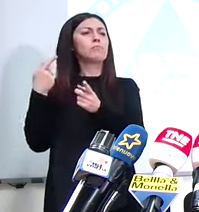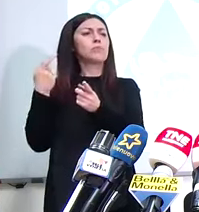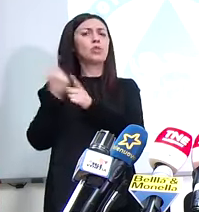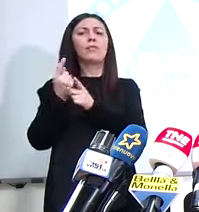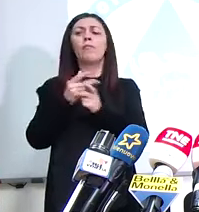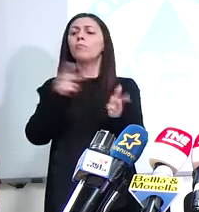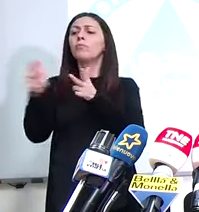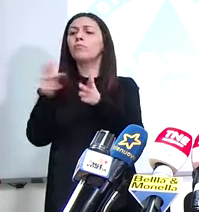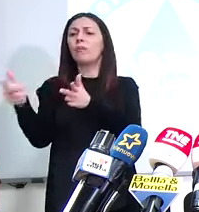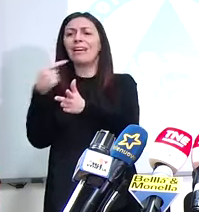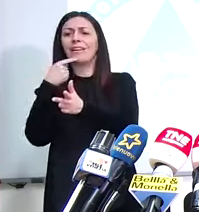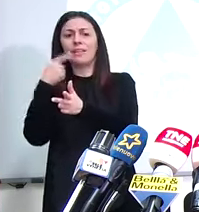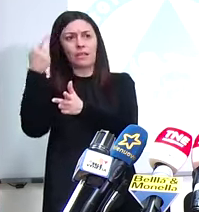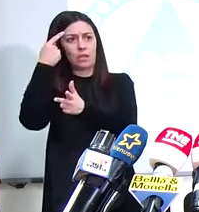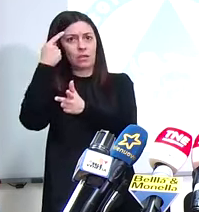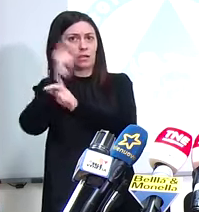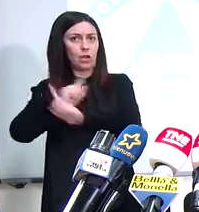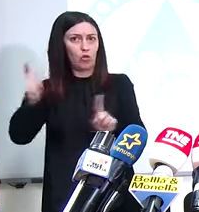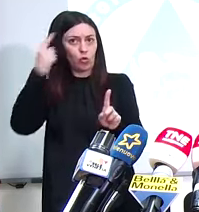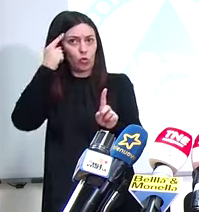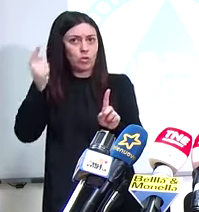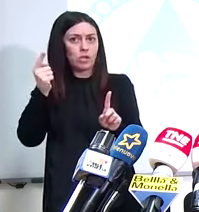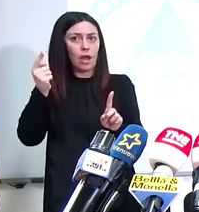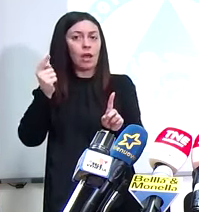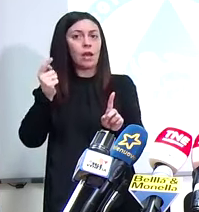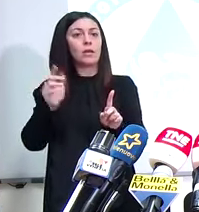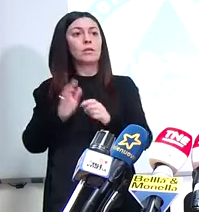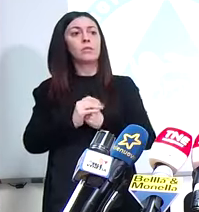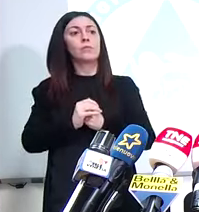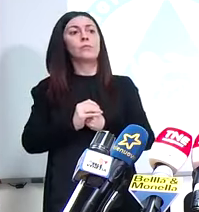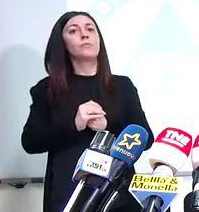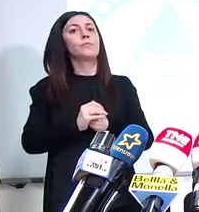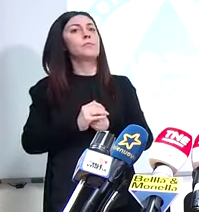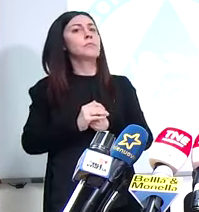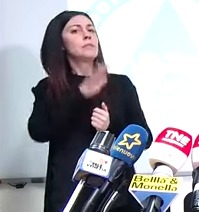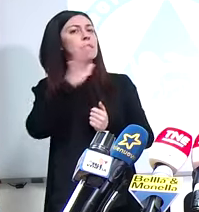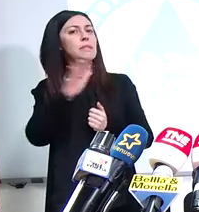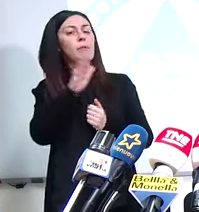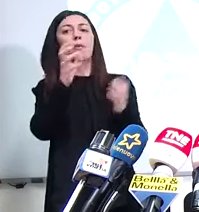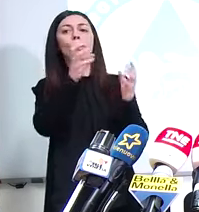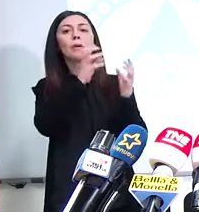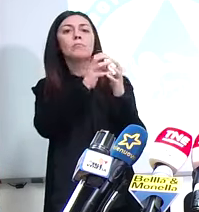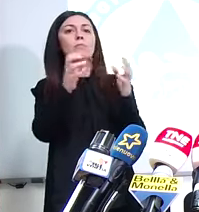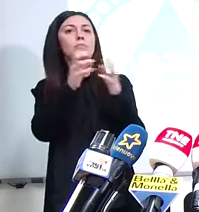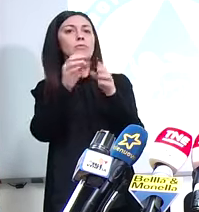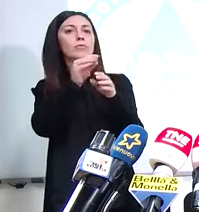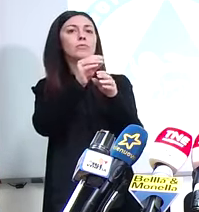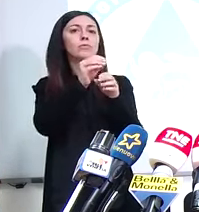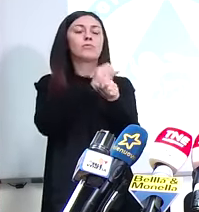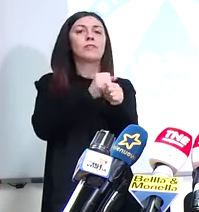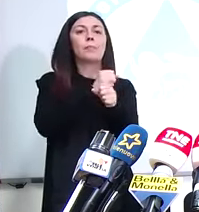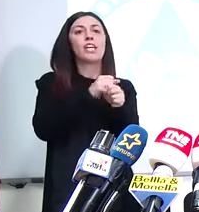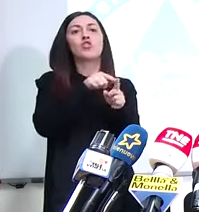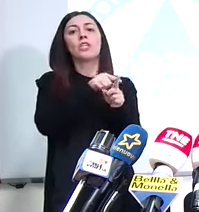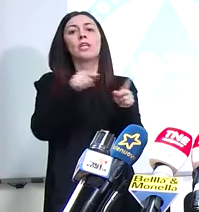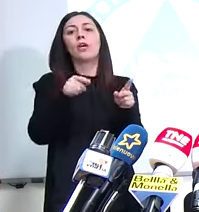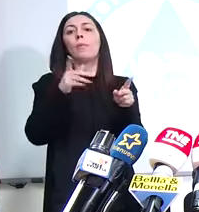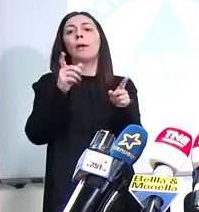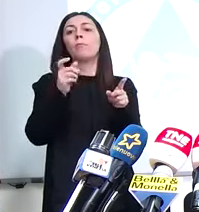delle grandi major farmaceutiche appunto c'era una riduzione dell'offerta di prodotto e